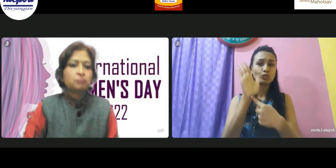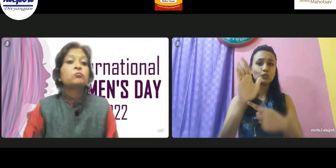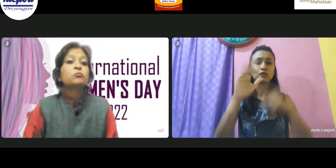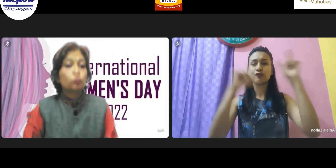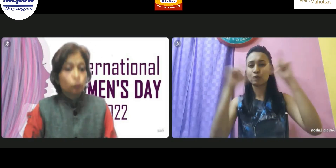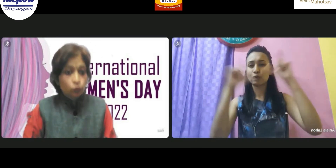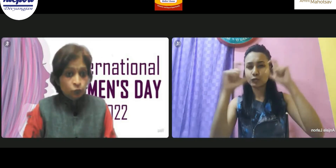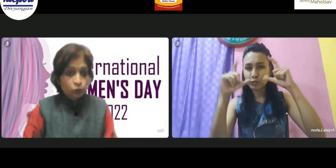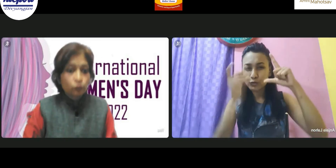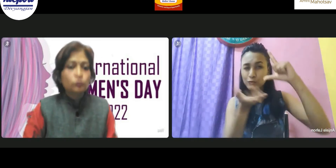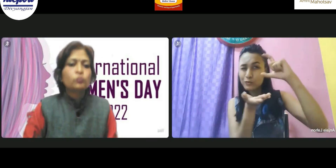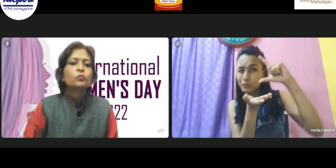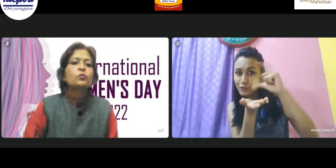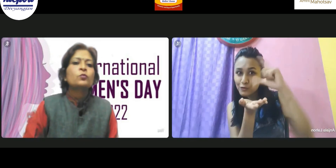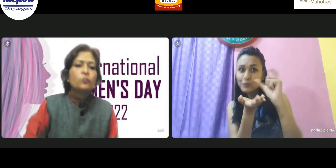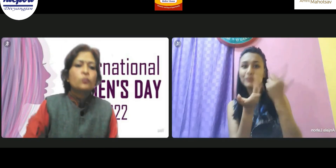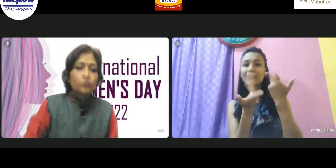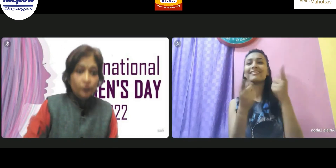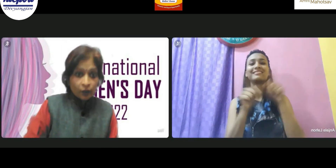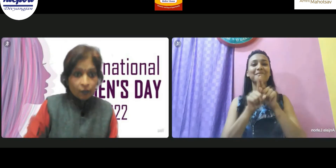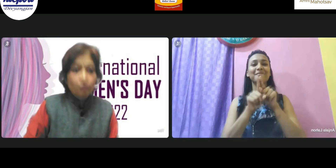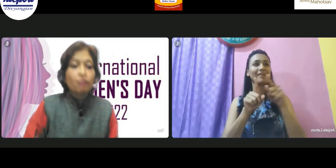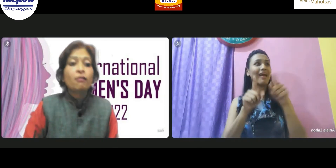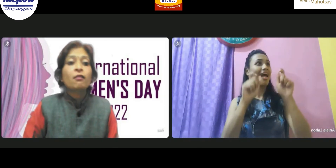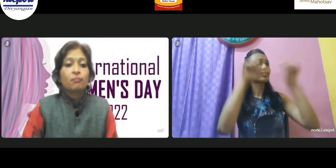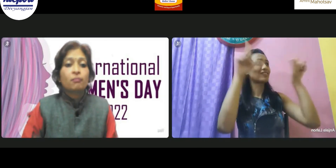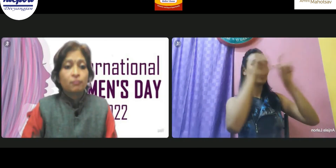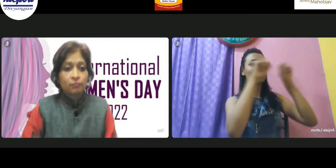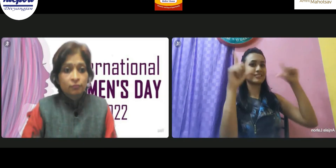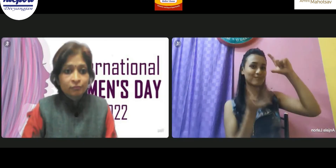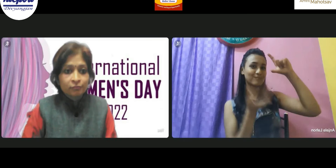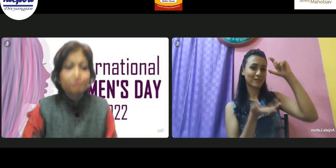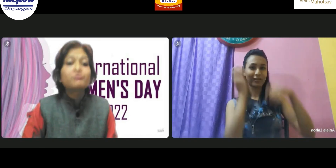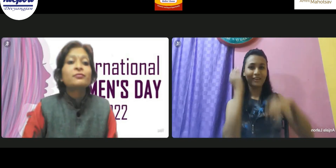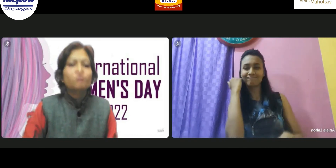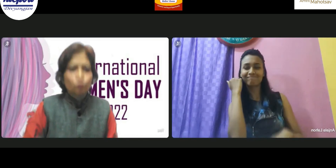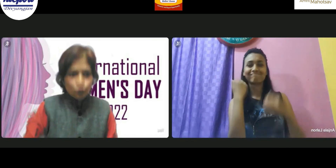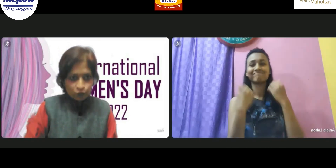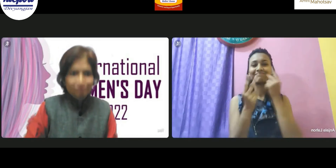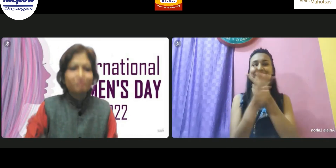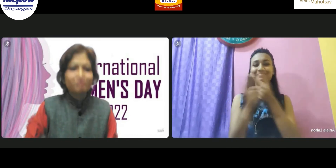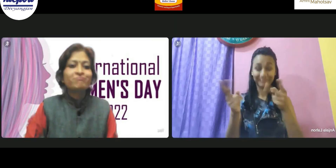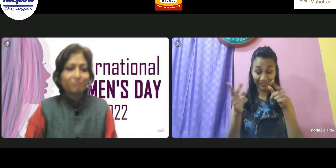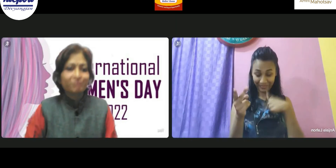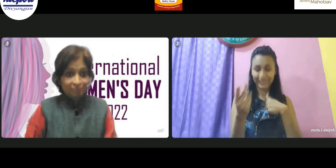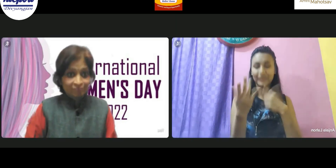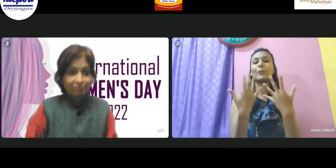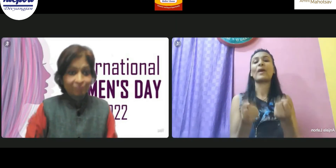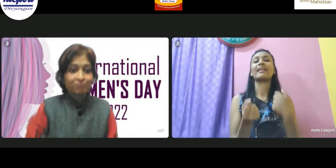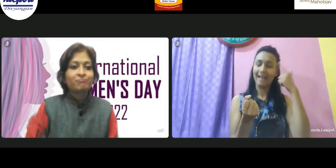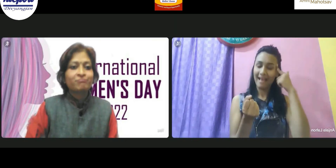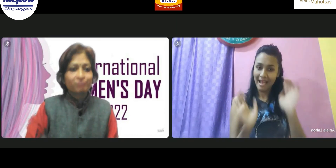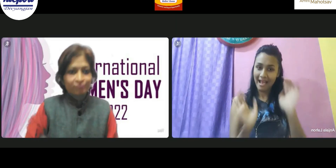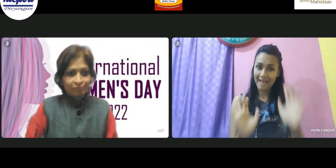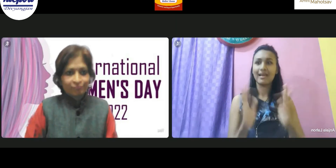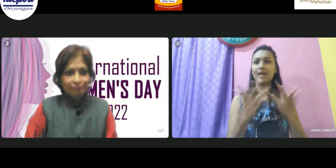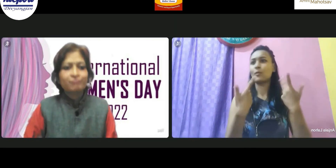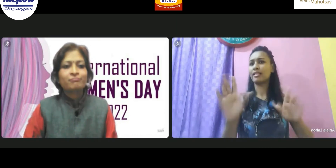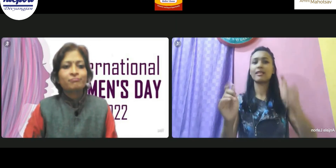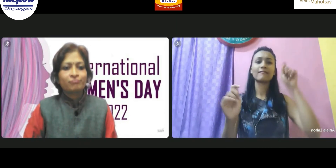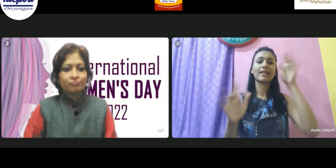में, मॉडलिंग में, फोटोशूट में, इस तरह की चीज़ों में, एडवर्टाइजमेंट में मैं चाहती हूँ भाग